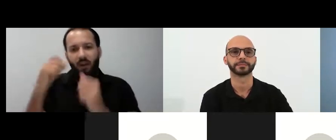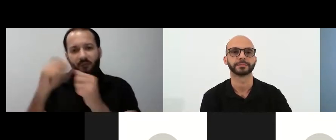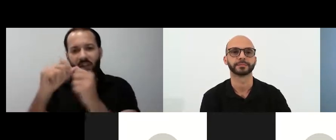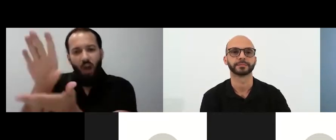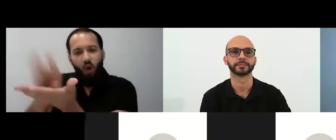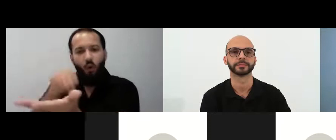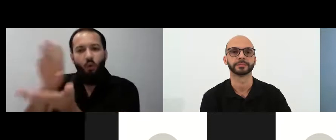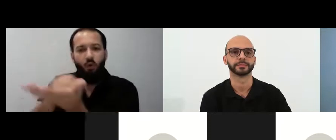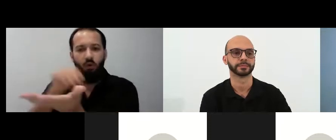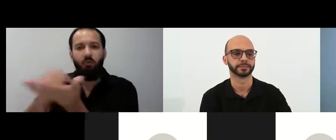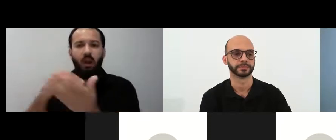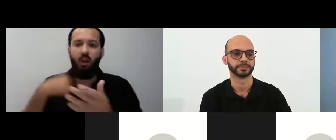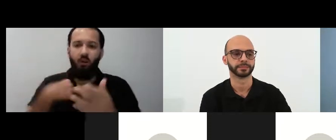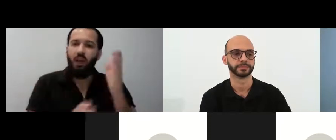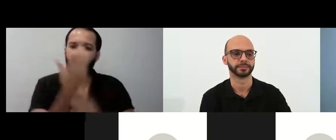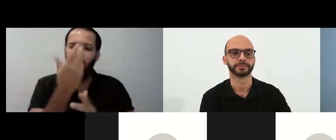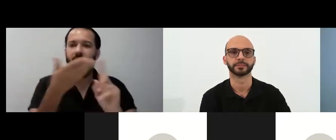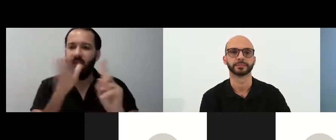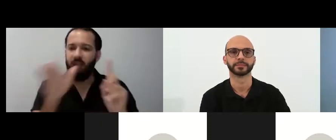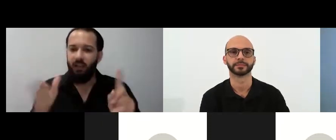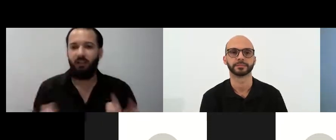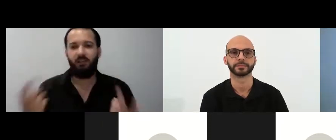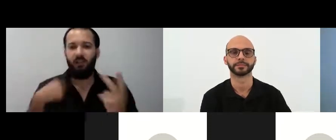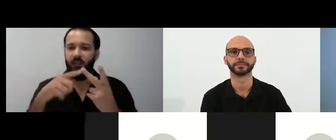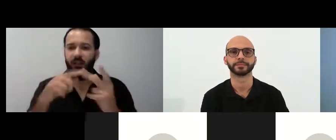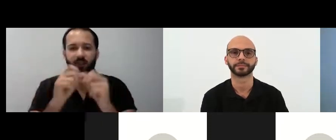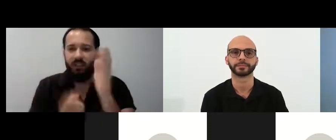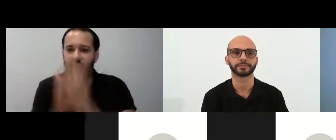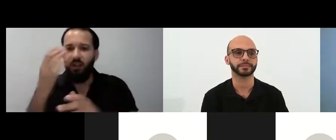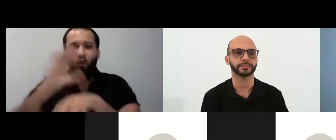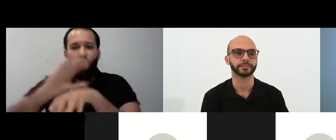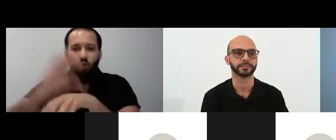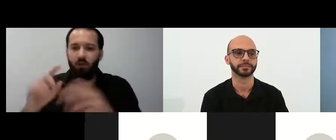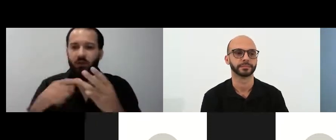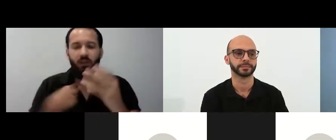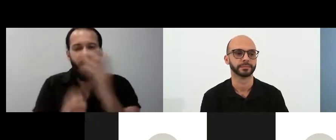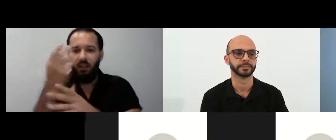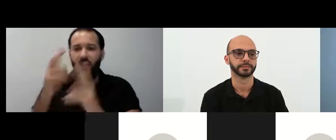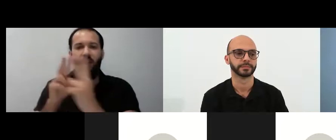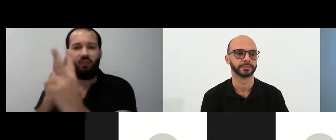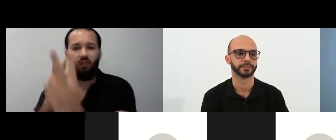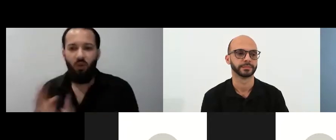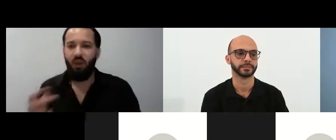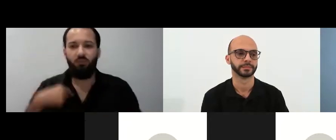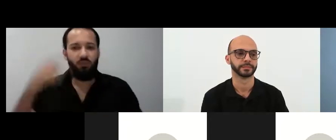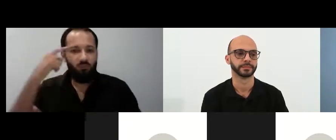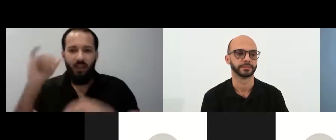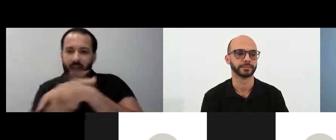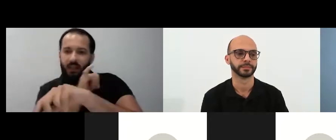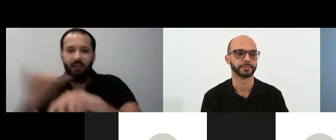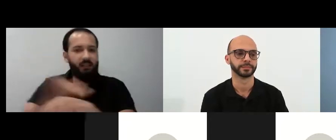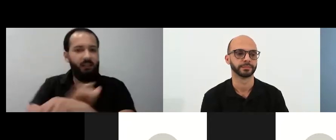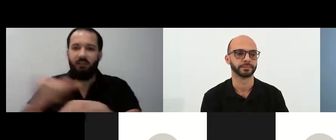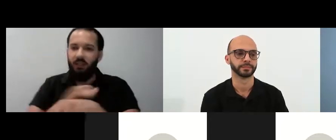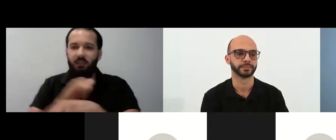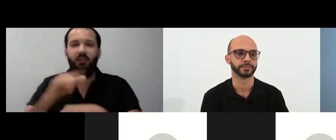também, compreender melhor e saber fazer essas adaptações. Então, que haja mais